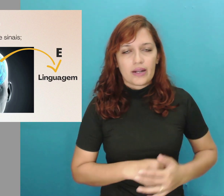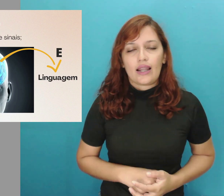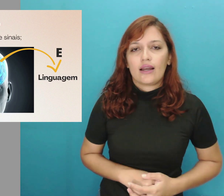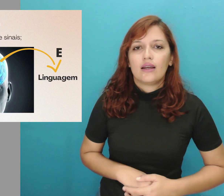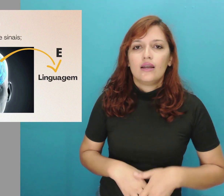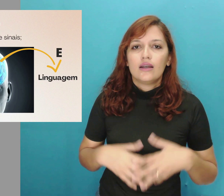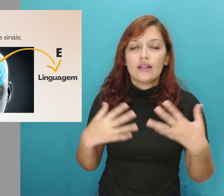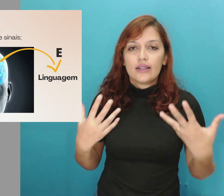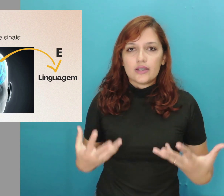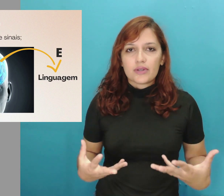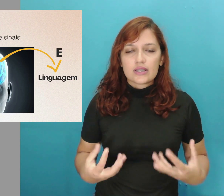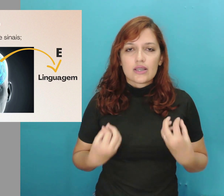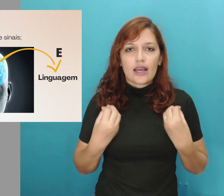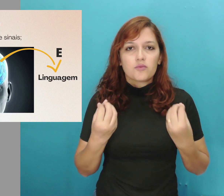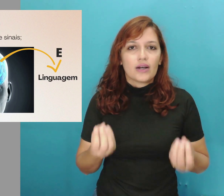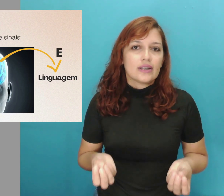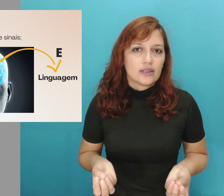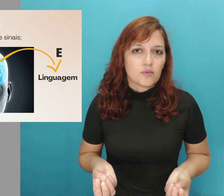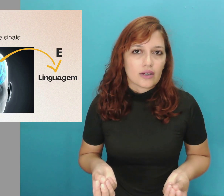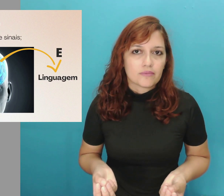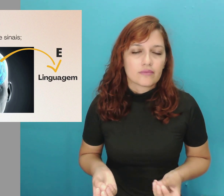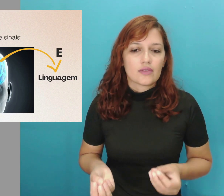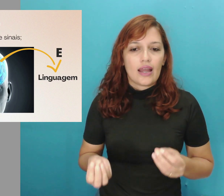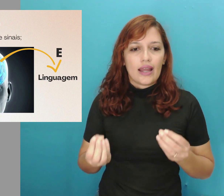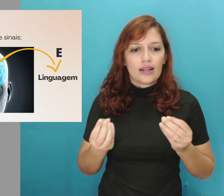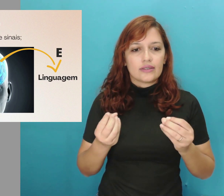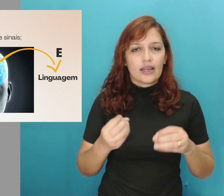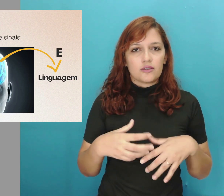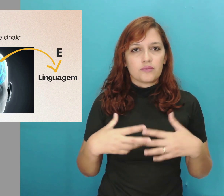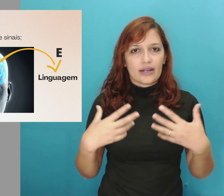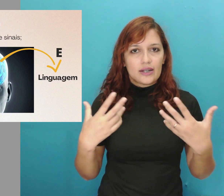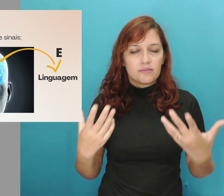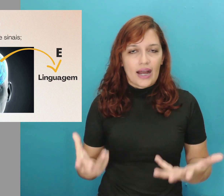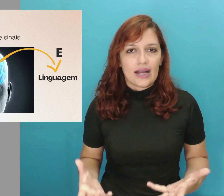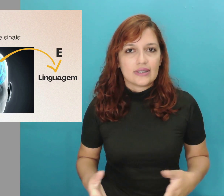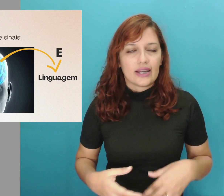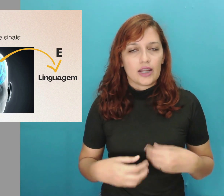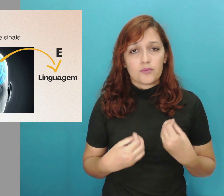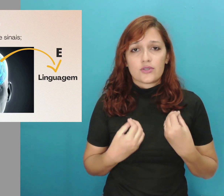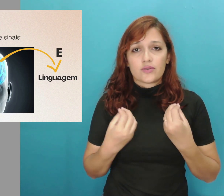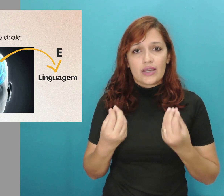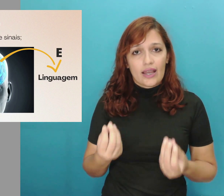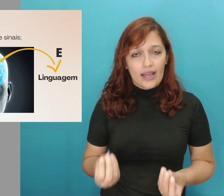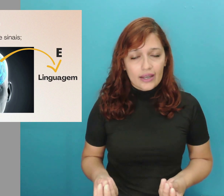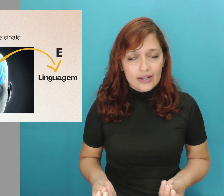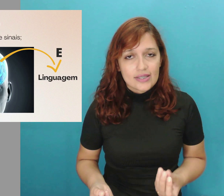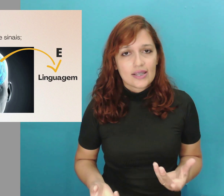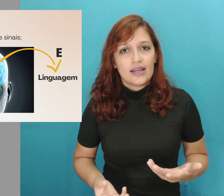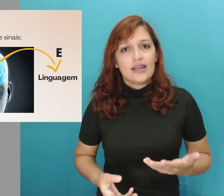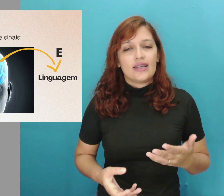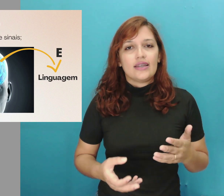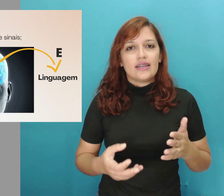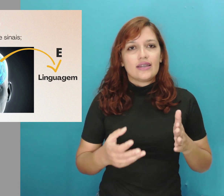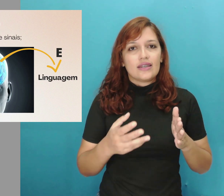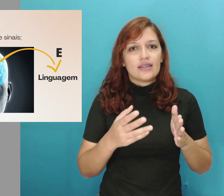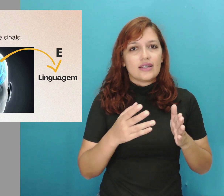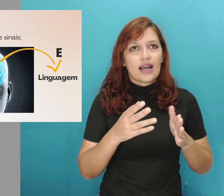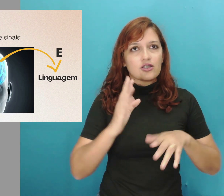lá. Libras é uma língua. Ela tem uma gramática, ela possui regras e a gente